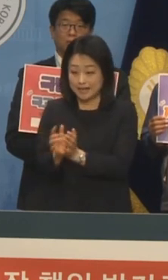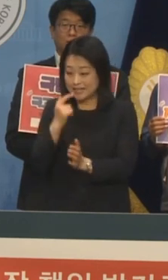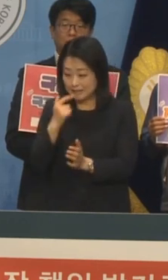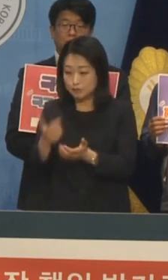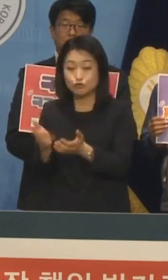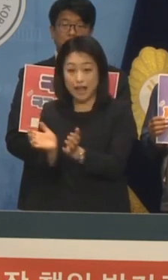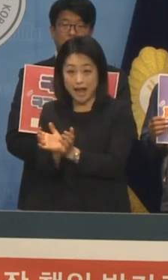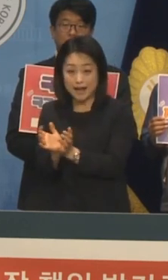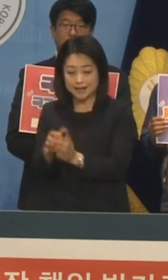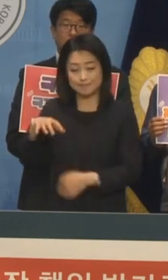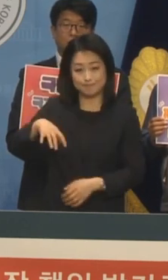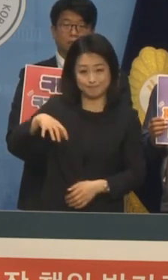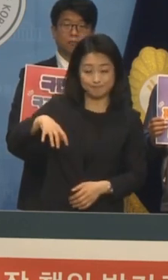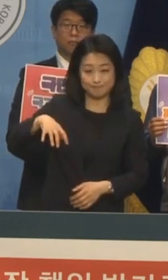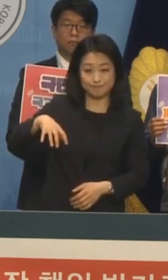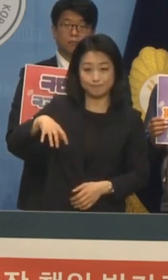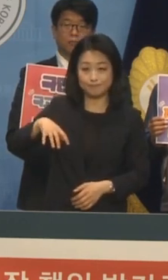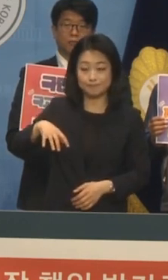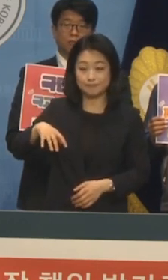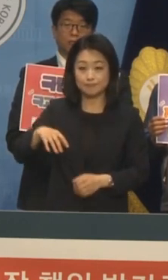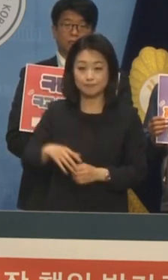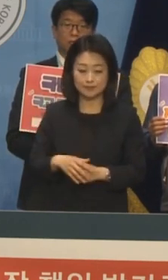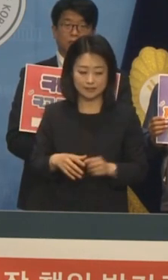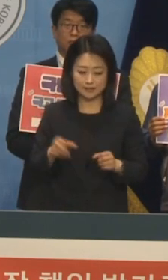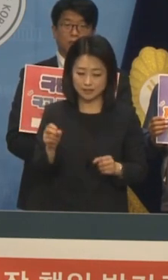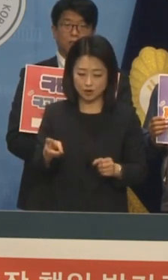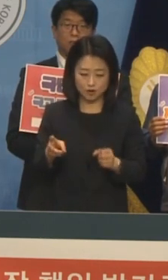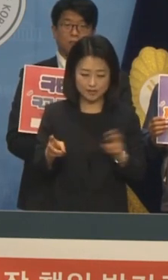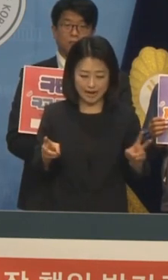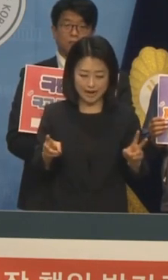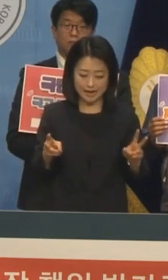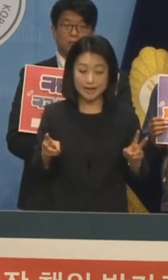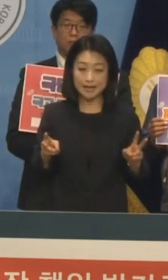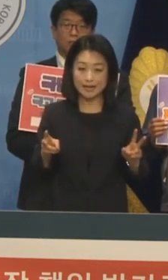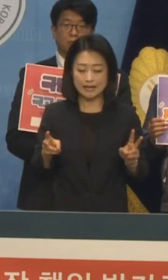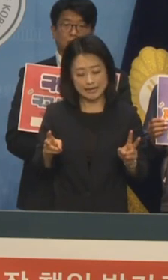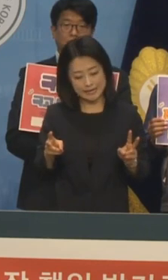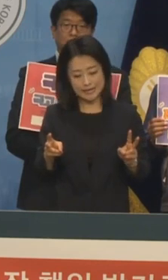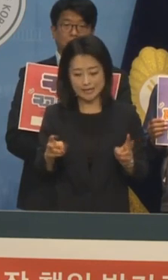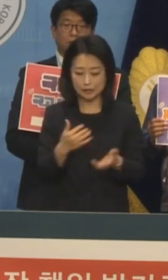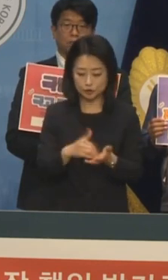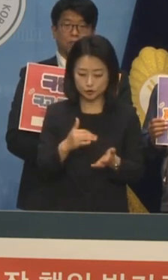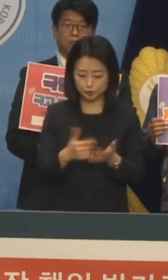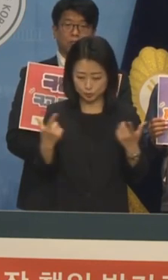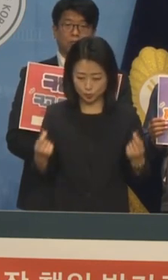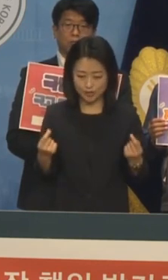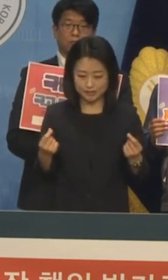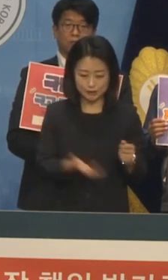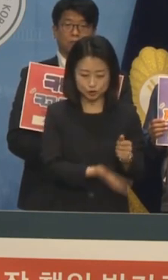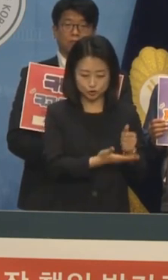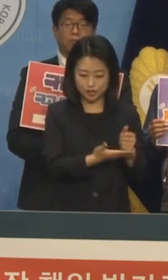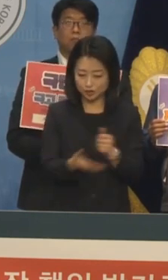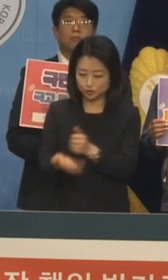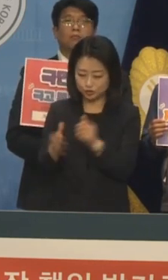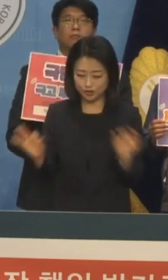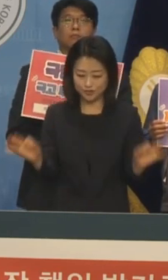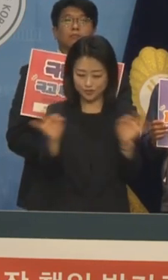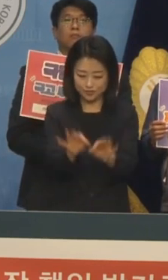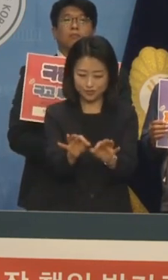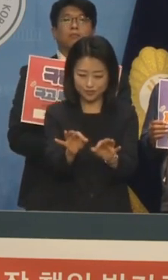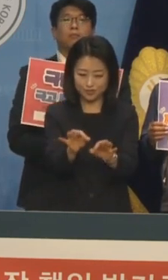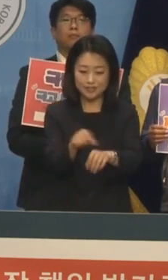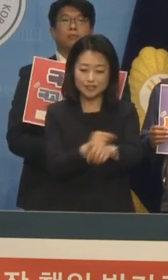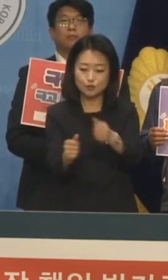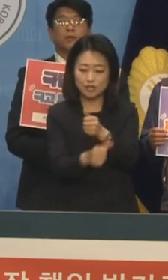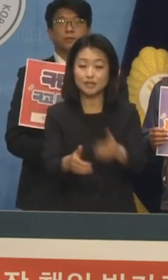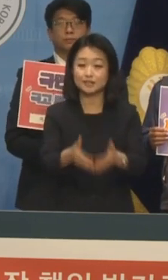압도적인 의석수를 갖고 있는데도 불구하고 여야 동수의 위원장을 국민의힘 소속으로 해서 출범한 것이 국회연금특별위원회입니다.